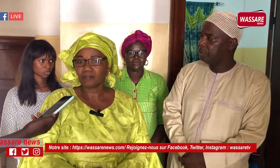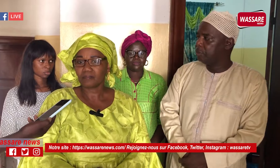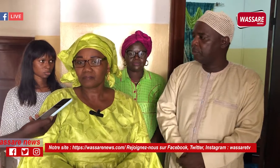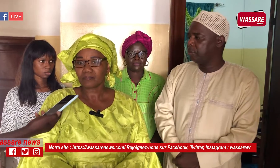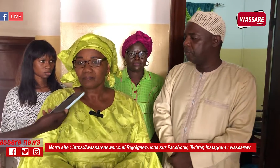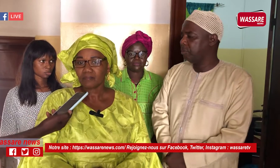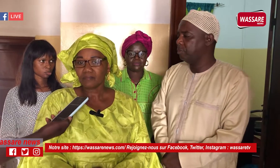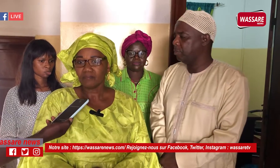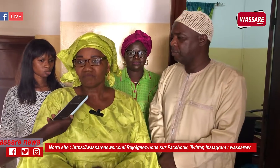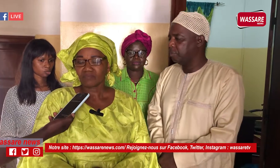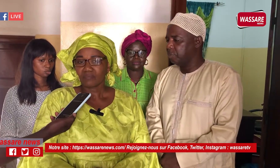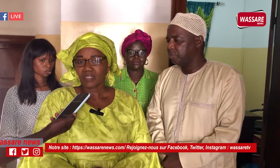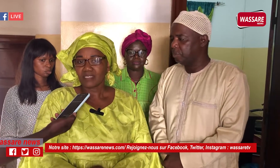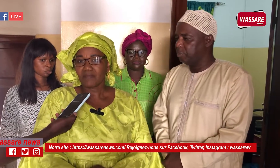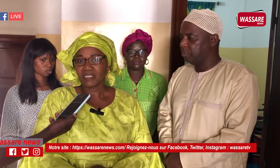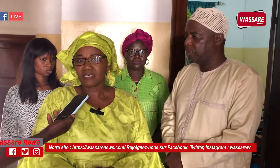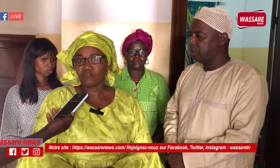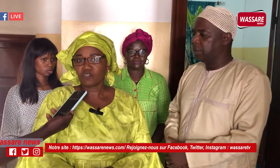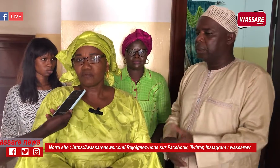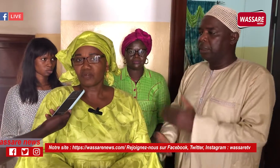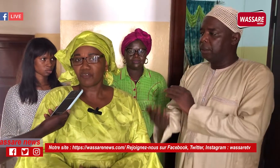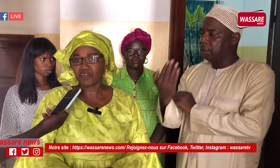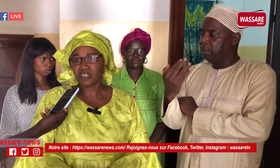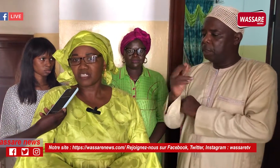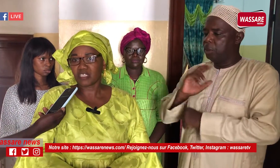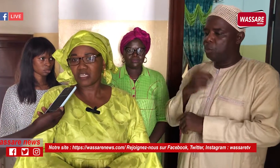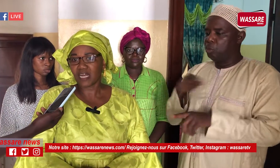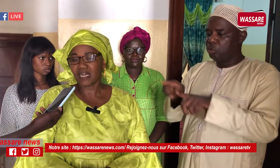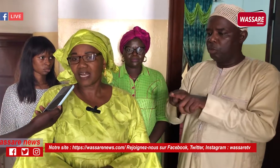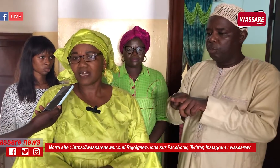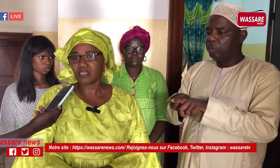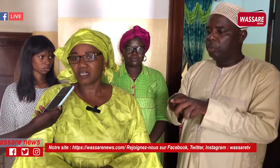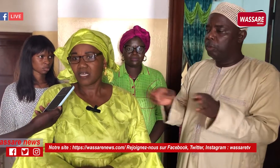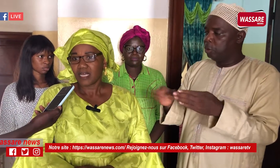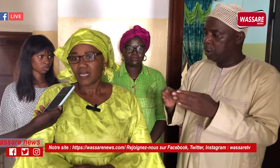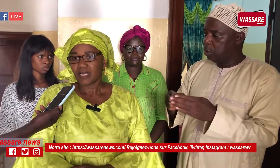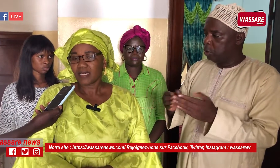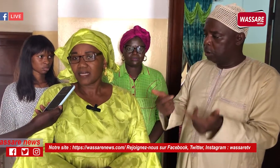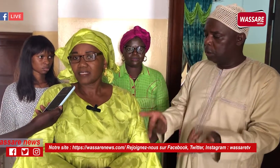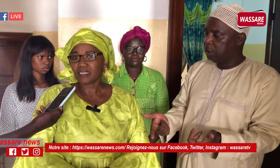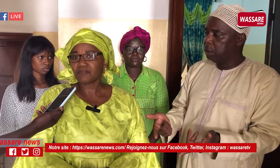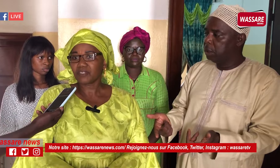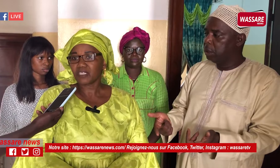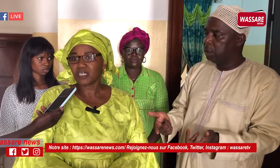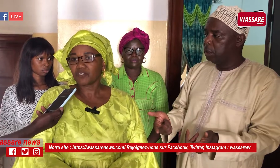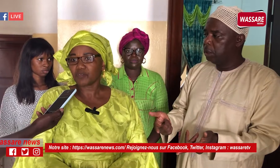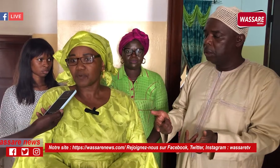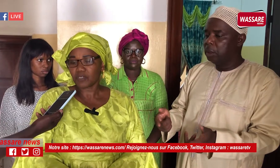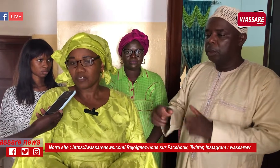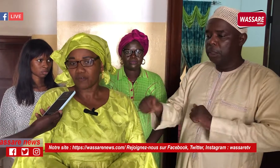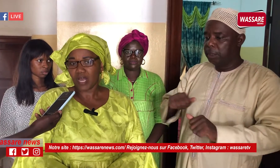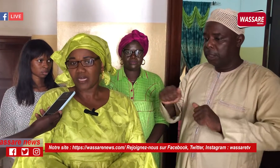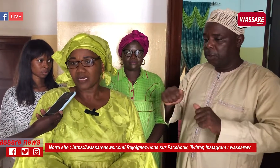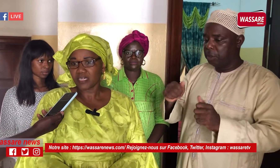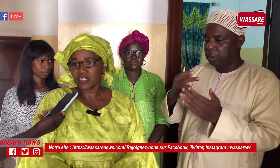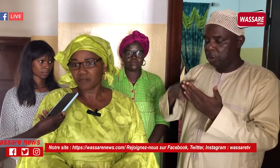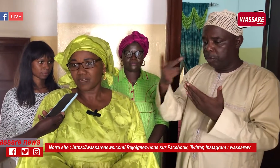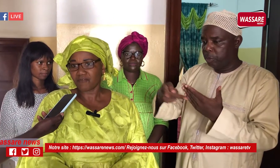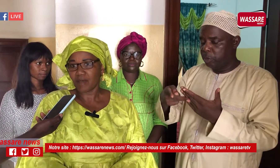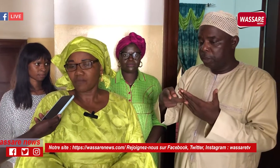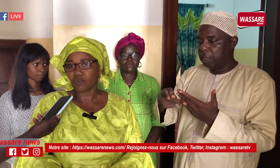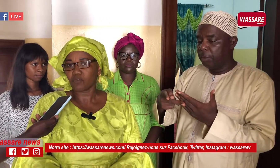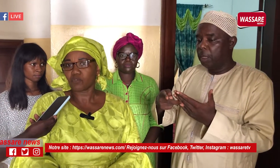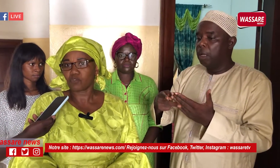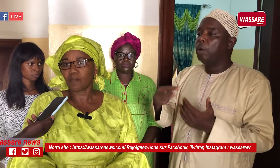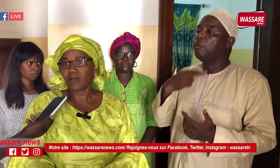rencontre ce matin? Ce matin, nous sommes réunis ici dans le cadre des activités du projet Voix et leadership